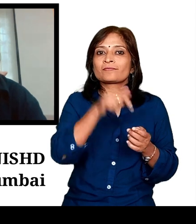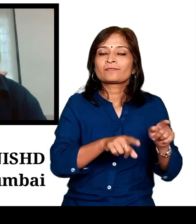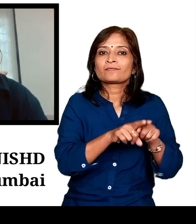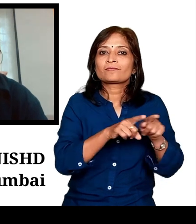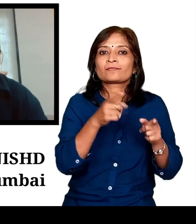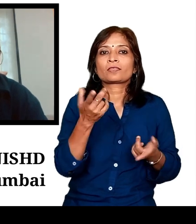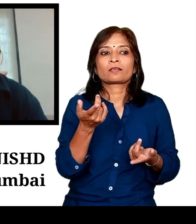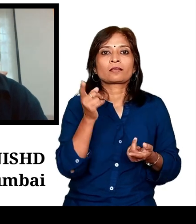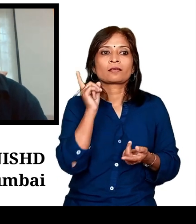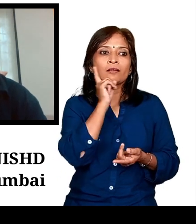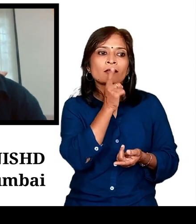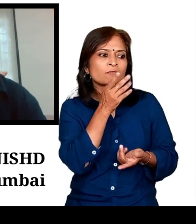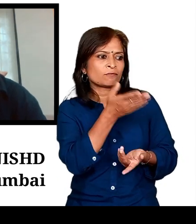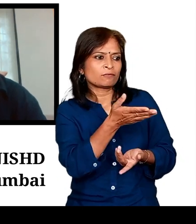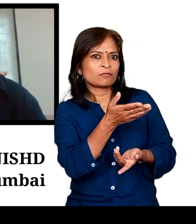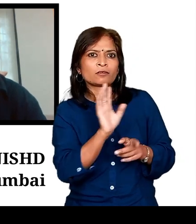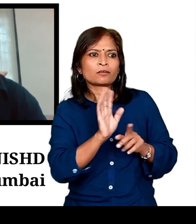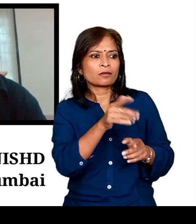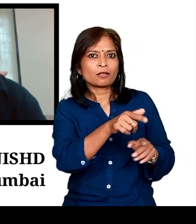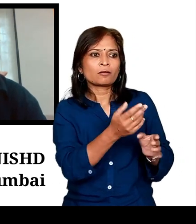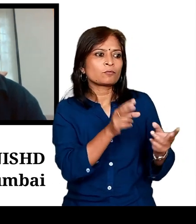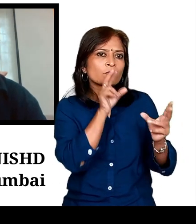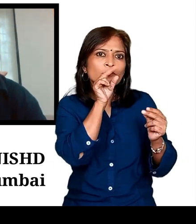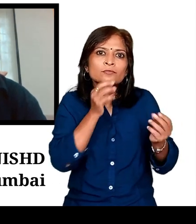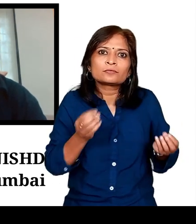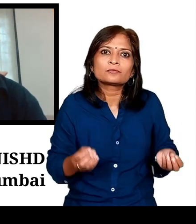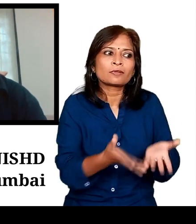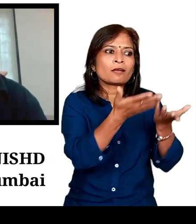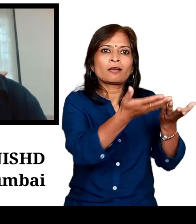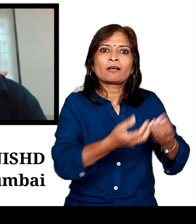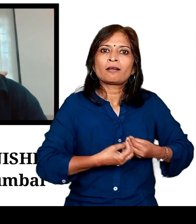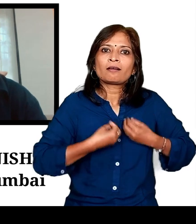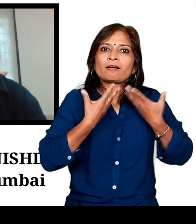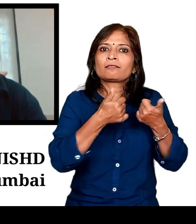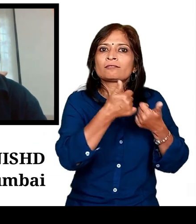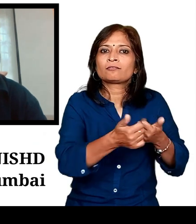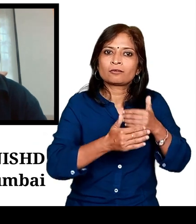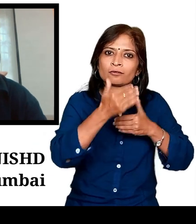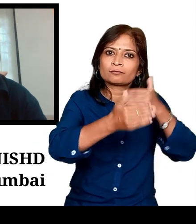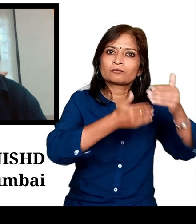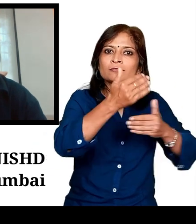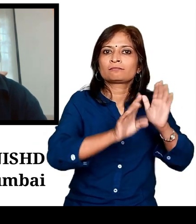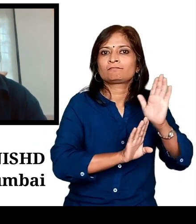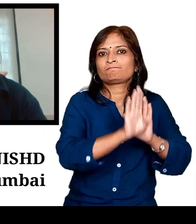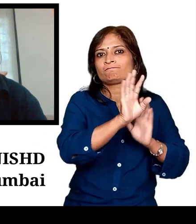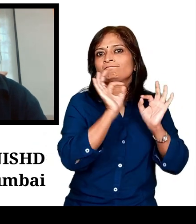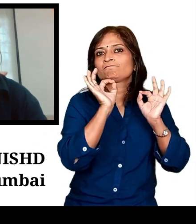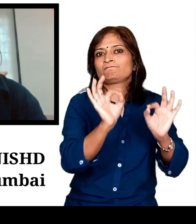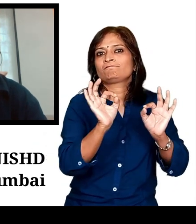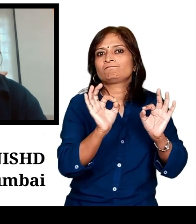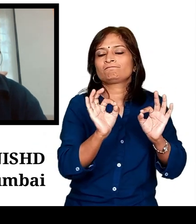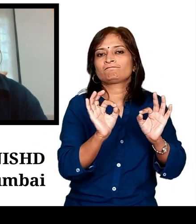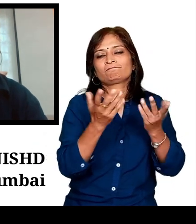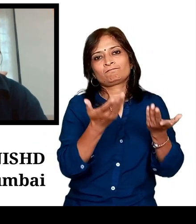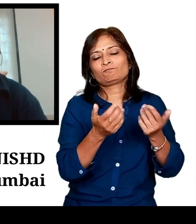ये हियरिंग हैंडीकैप है. ऐसे भी बच्चे हमारे पास होते हैं और उनका आगे भी पिक्चर अगर देखते हैं तो इट इज रियली